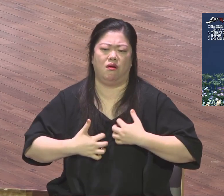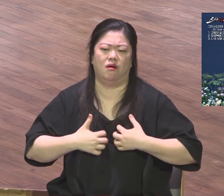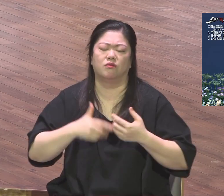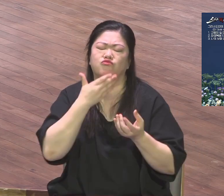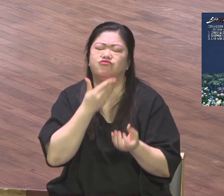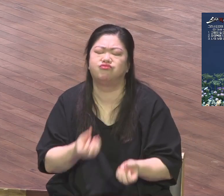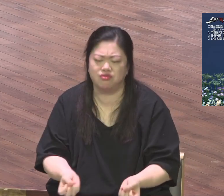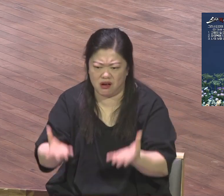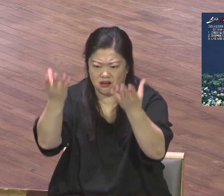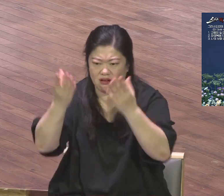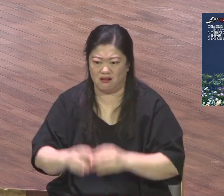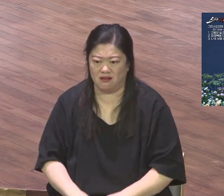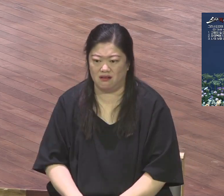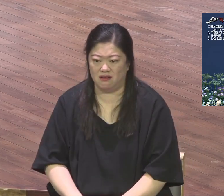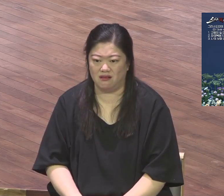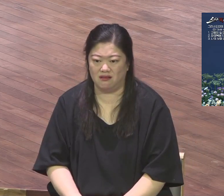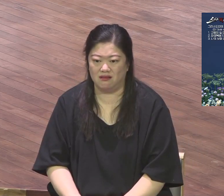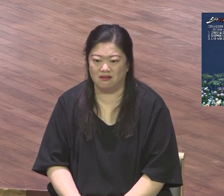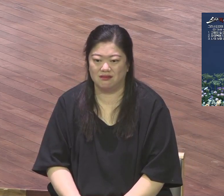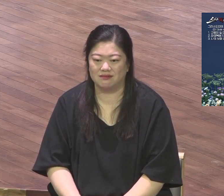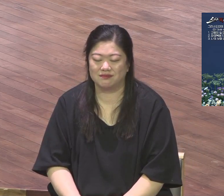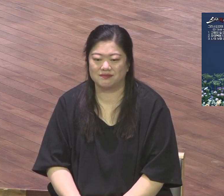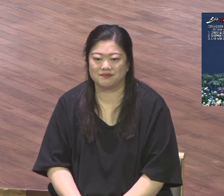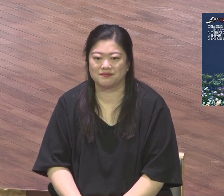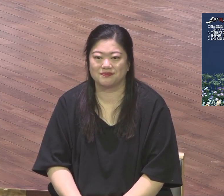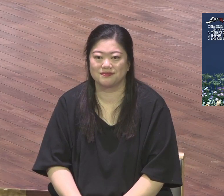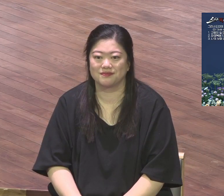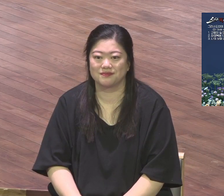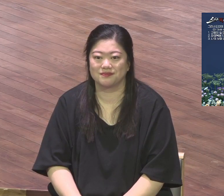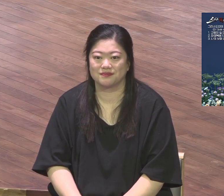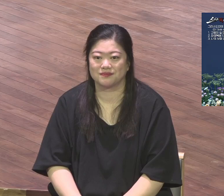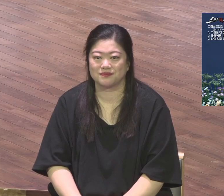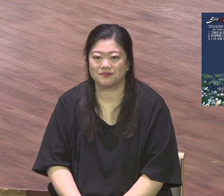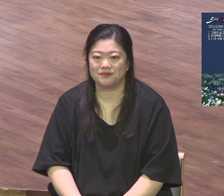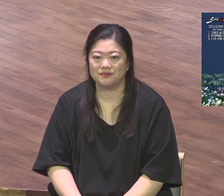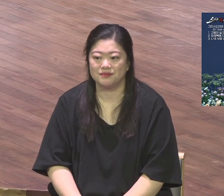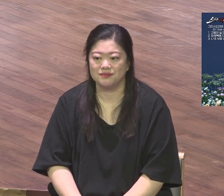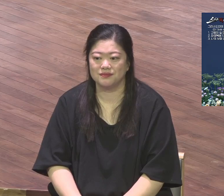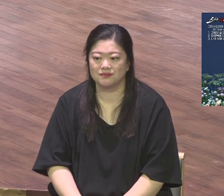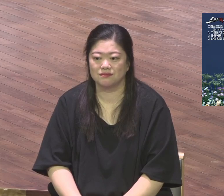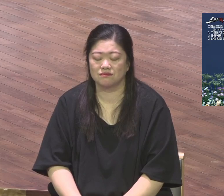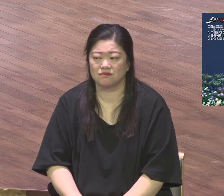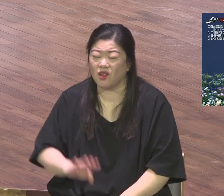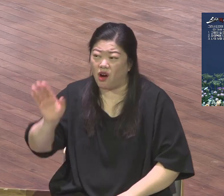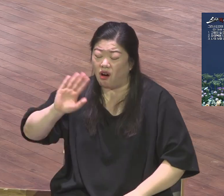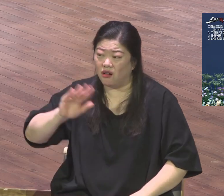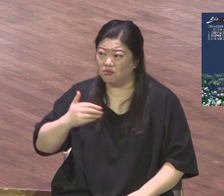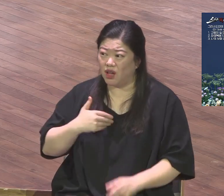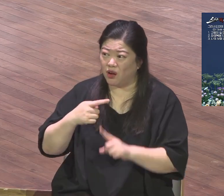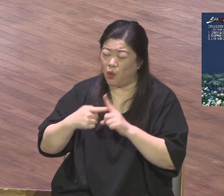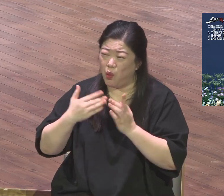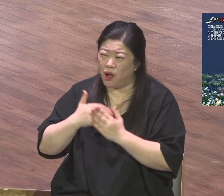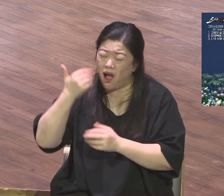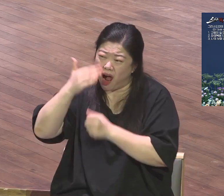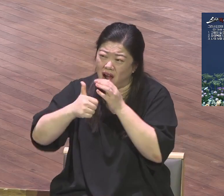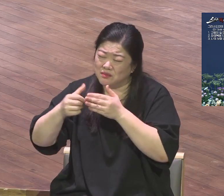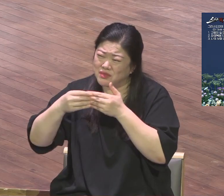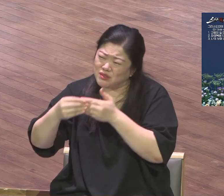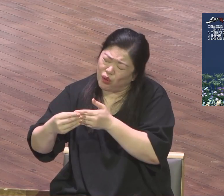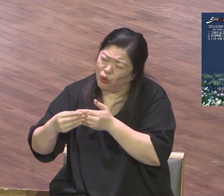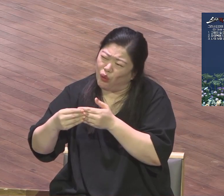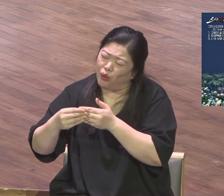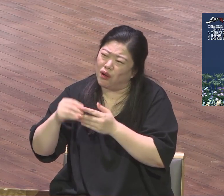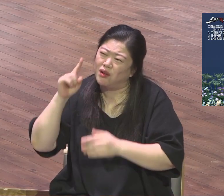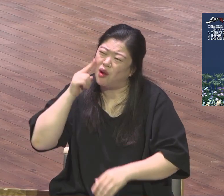속으로 생각할 때 어쩌다가 그냥 내가 우연히 나왔다고 생각할지 모르지만 아닙니다.